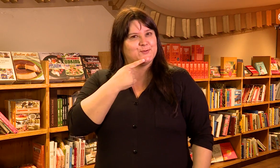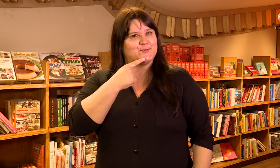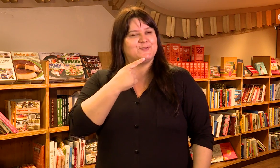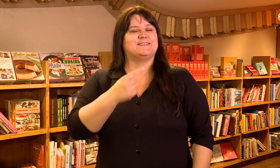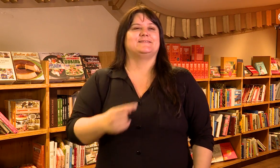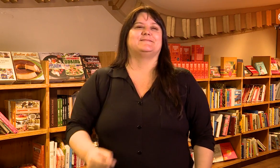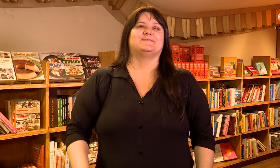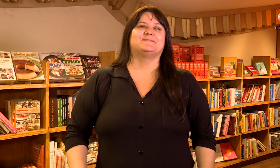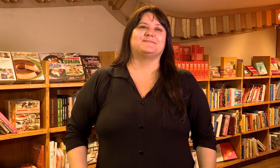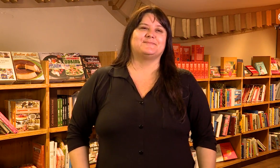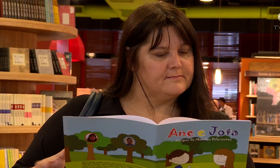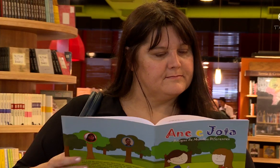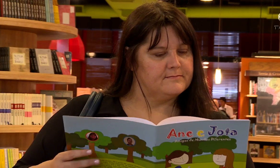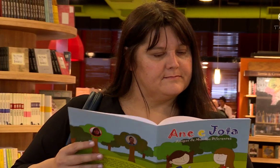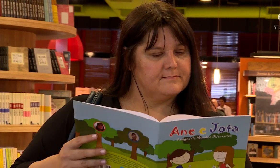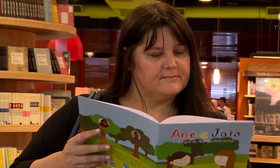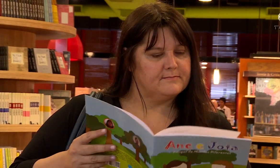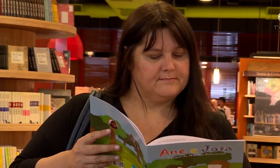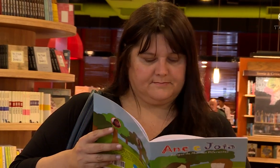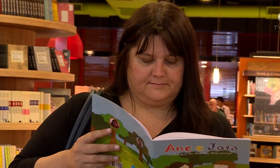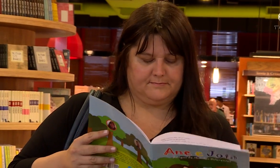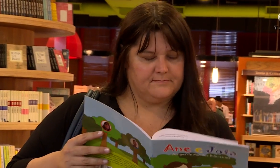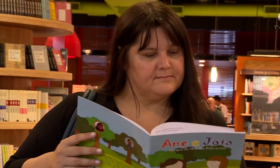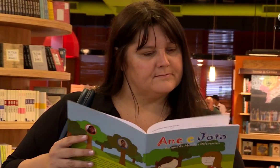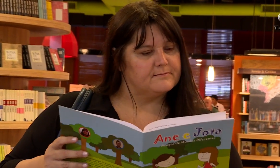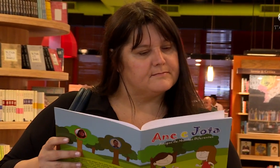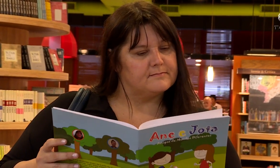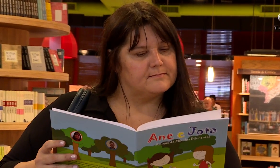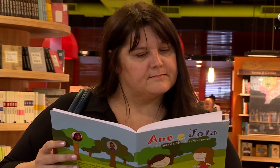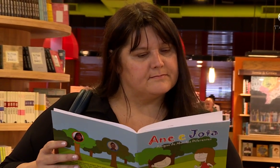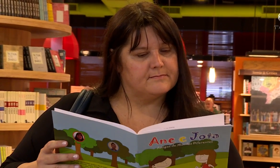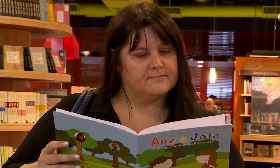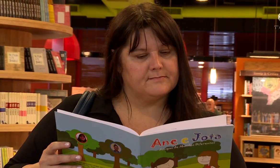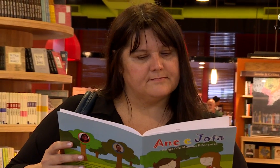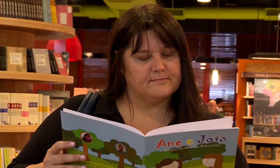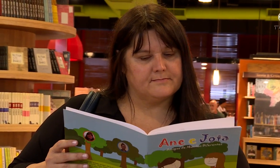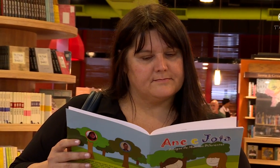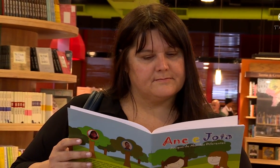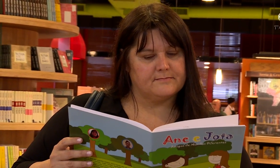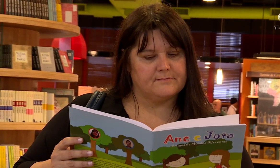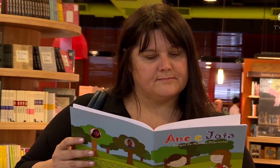Em pé, Luciane lê o livro Anne e Jota.